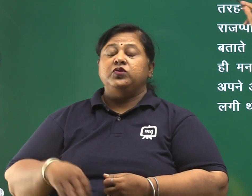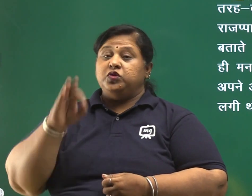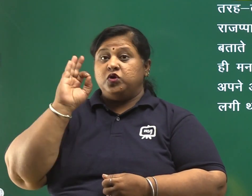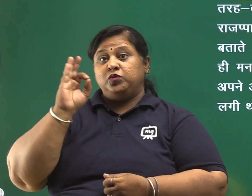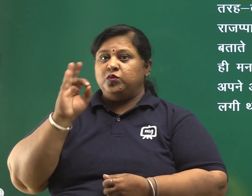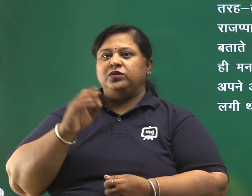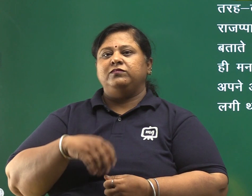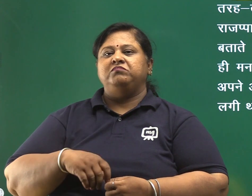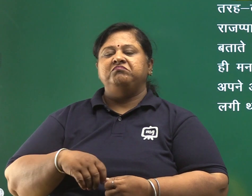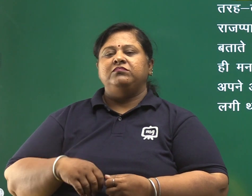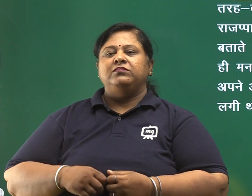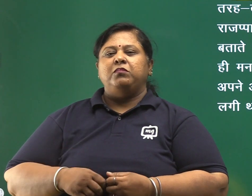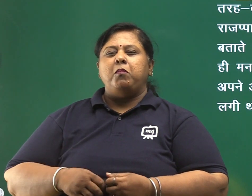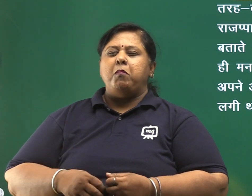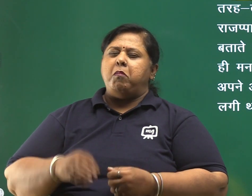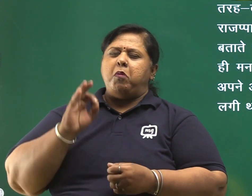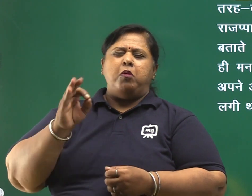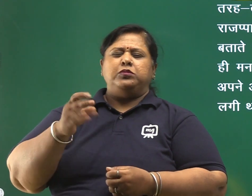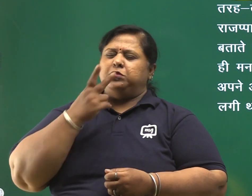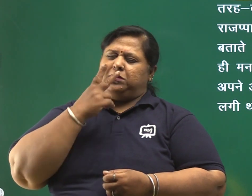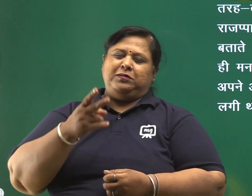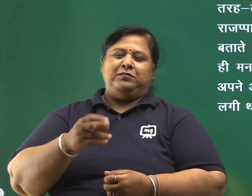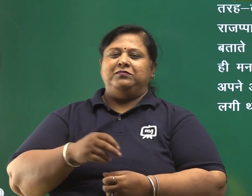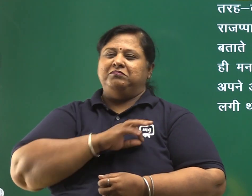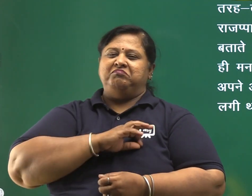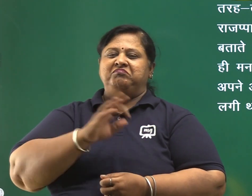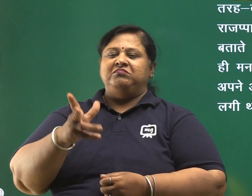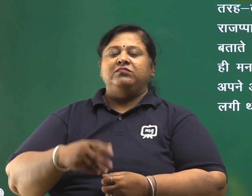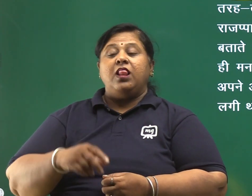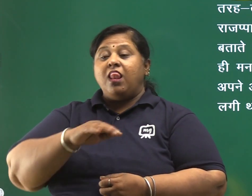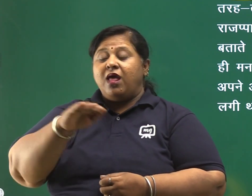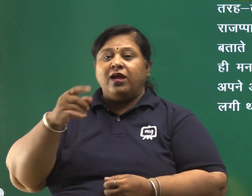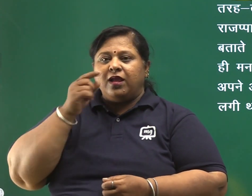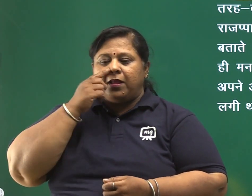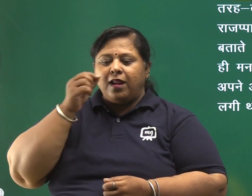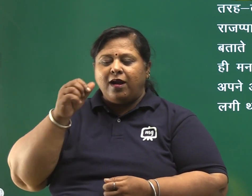सचमुच बड़ा प्यारा था। लड़के